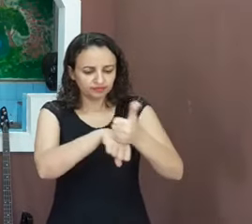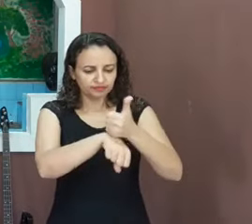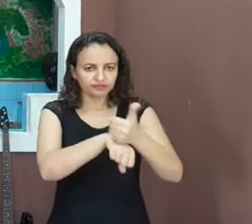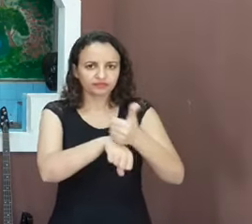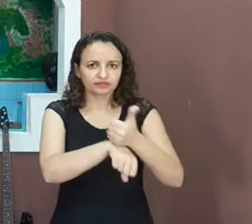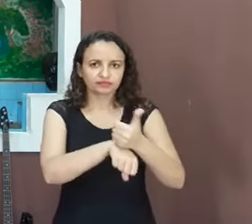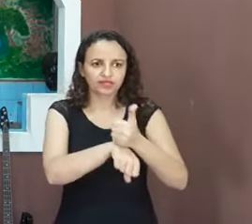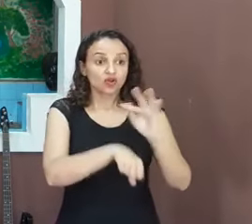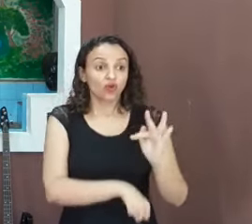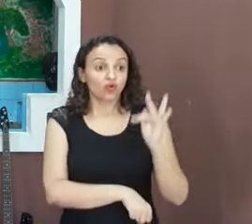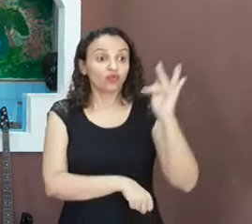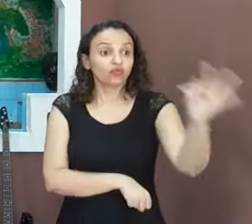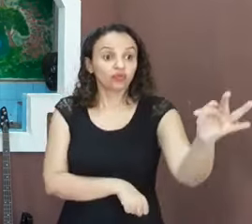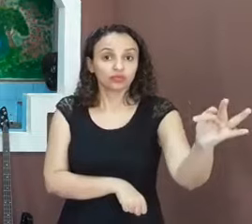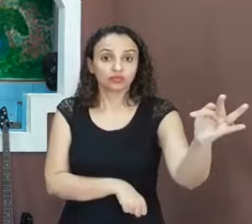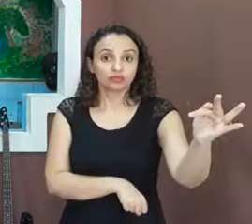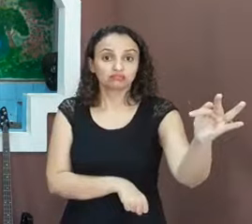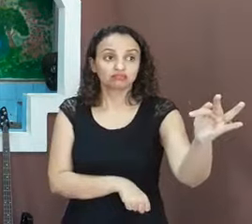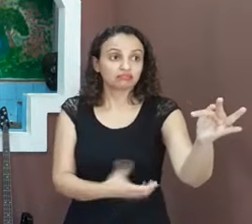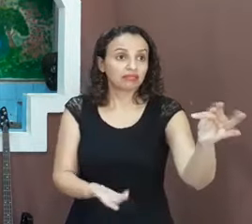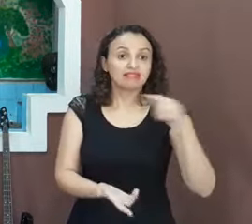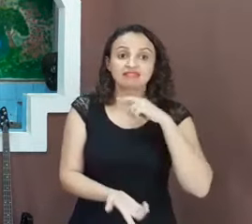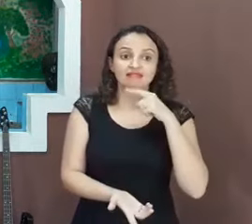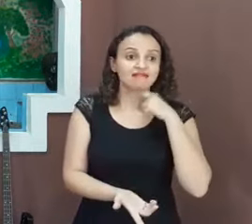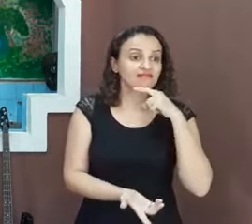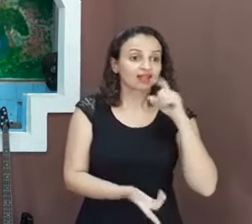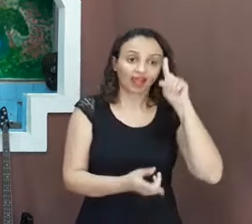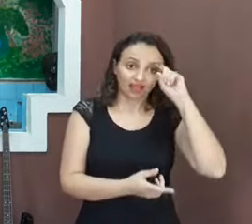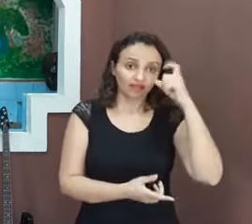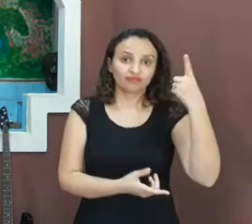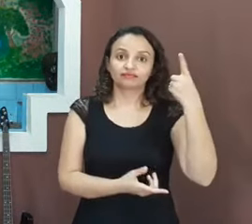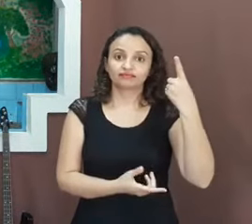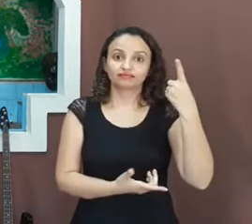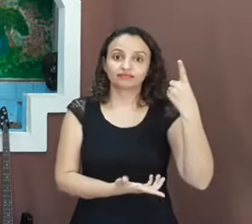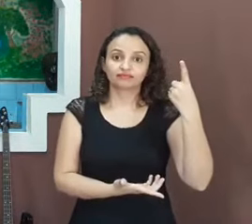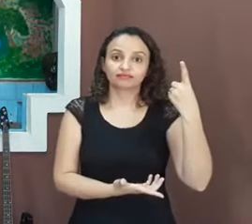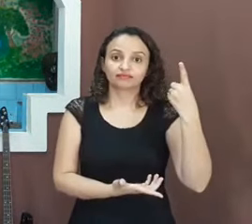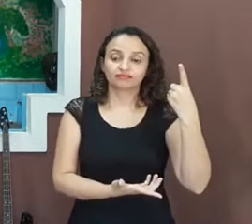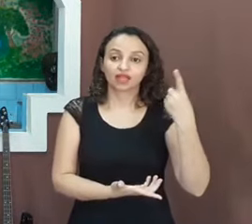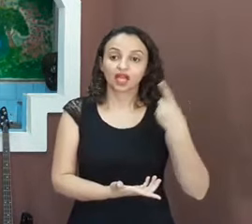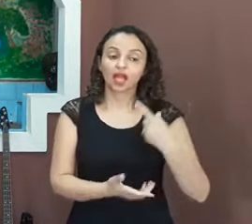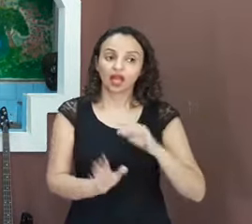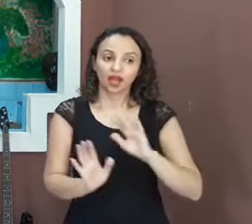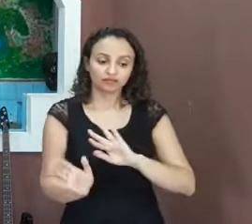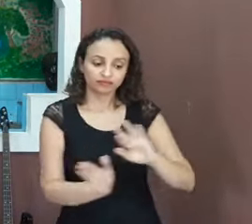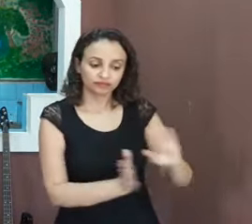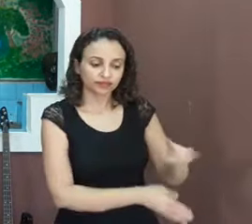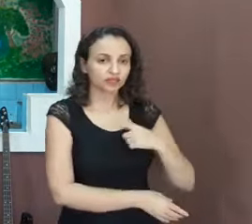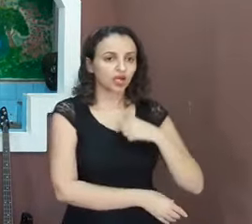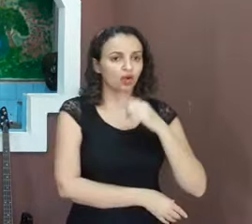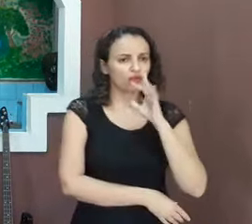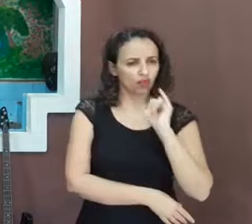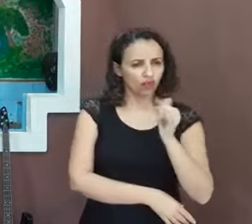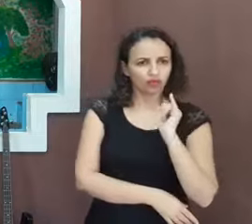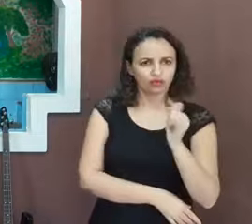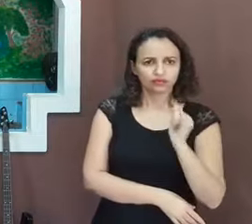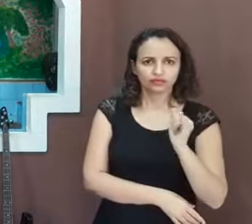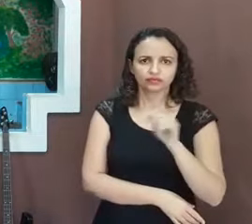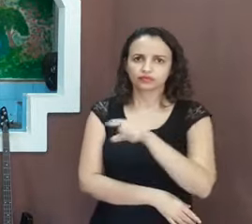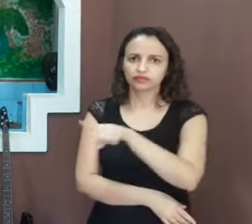Profissões que vão existir, ainda não foram inventadas. Eu vou contar para vocês a primeira vez que eu entrei